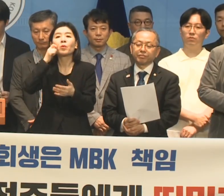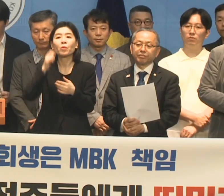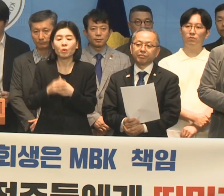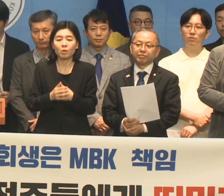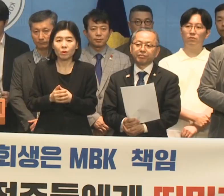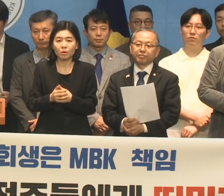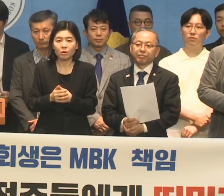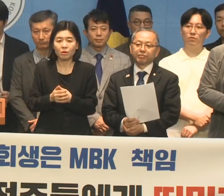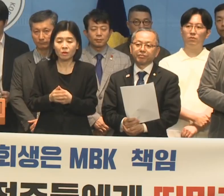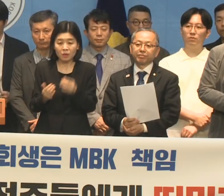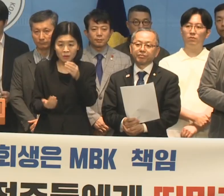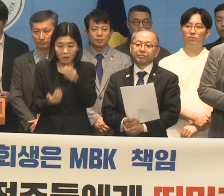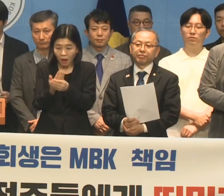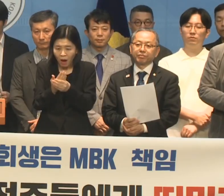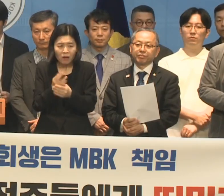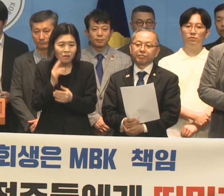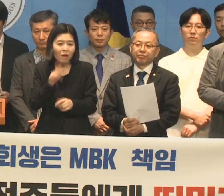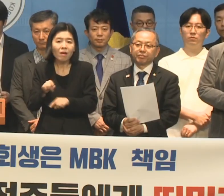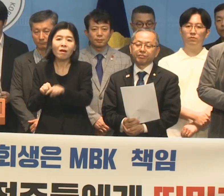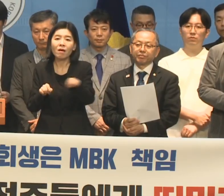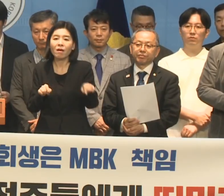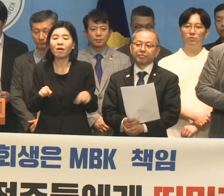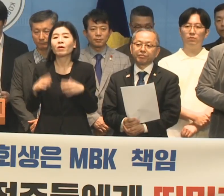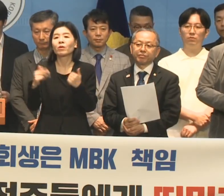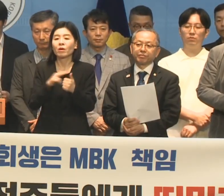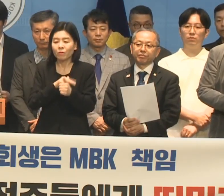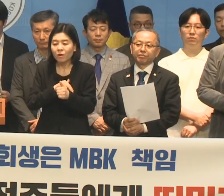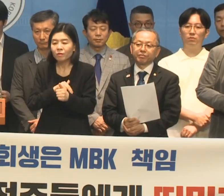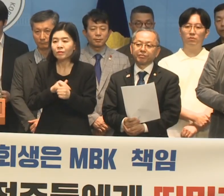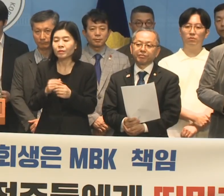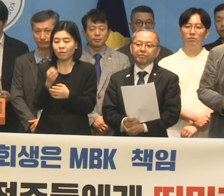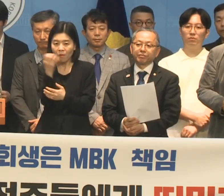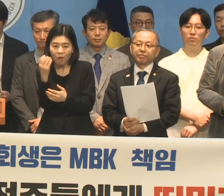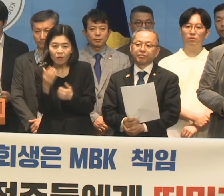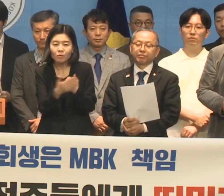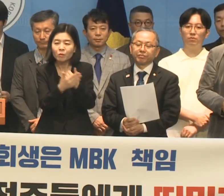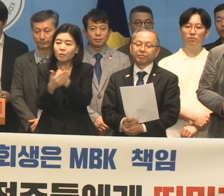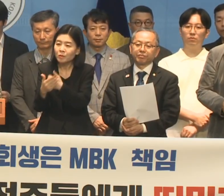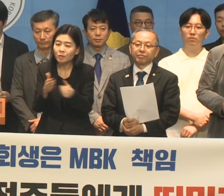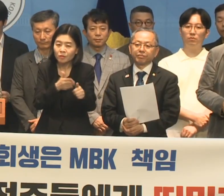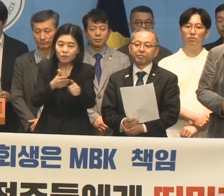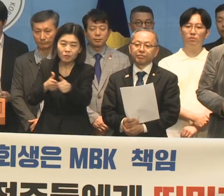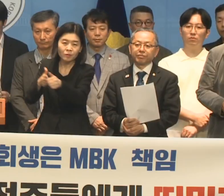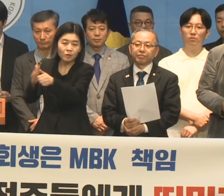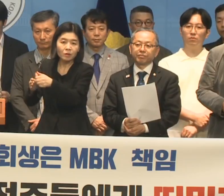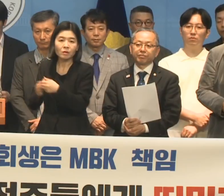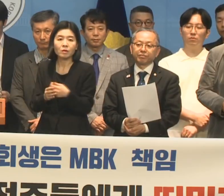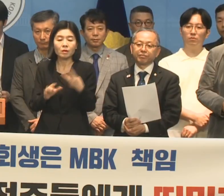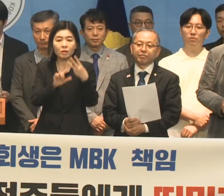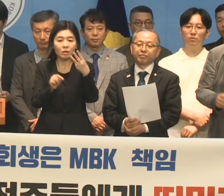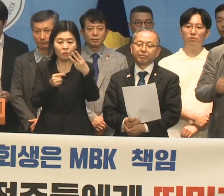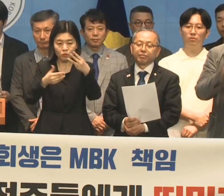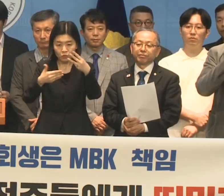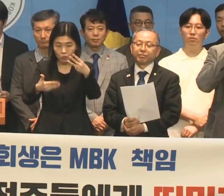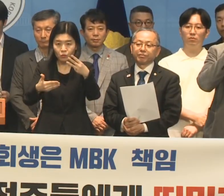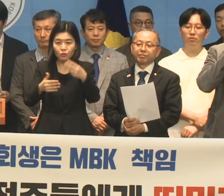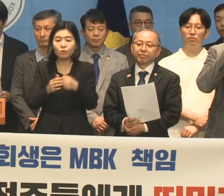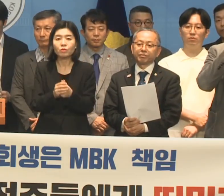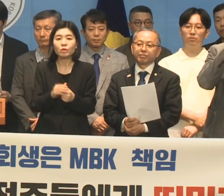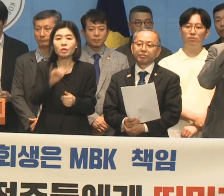이에 본 사태의 심각성을 알리고자 국회의원님들과 언론에 도움을 요청하였고 3월 9일